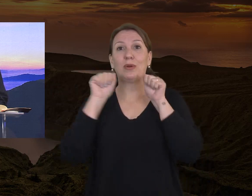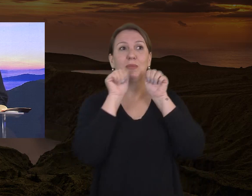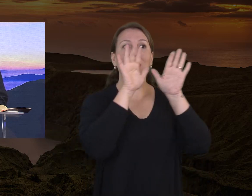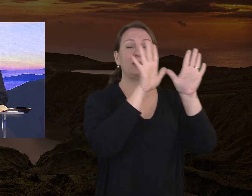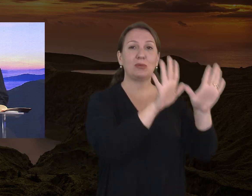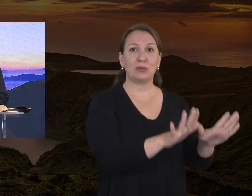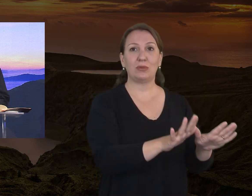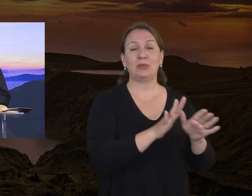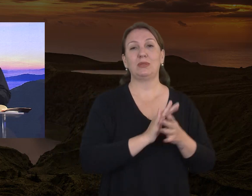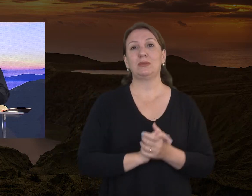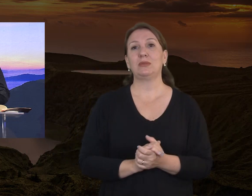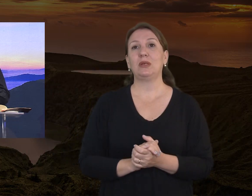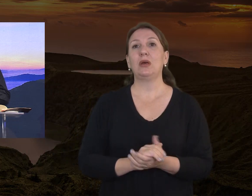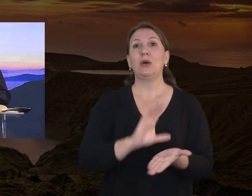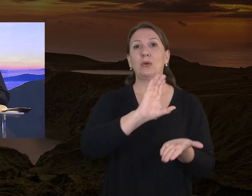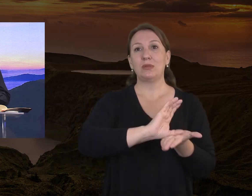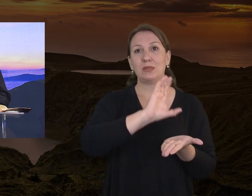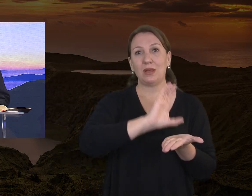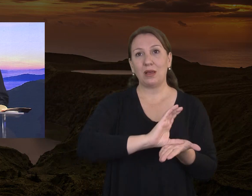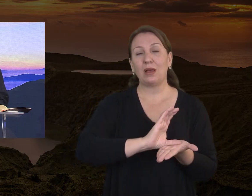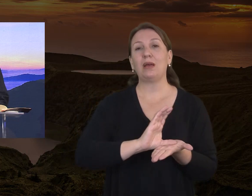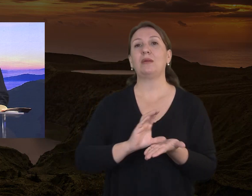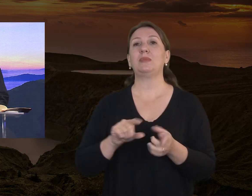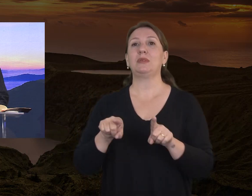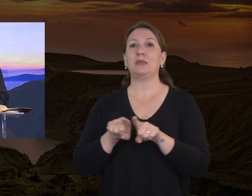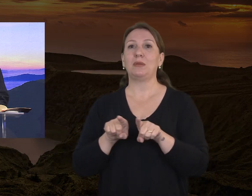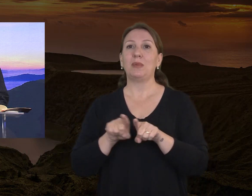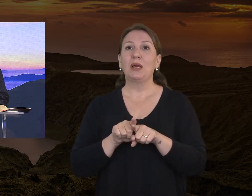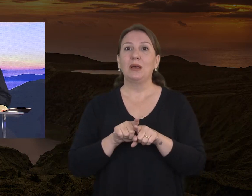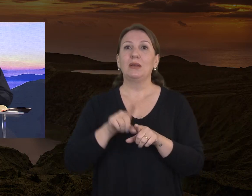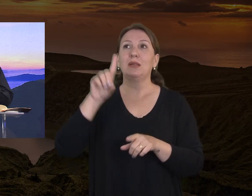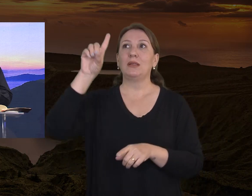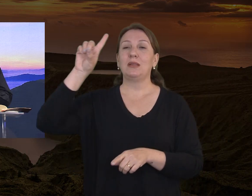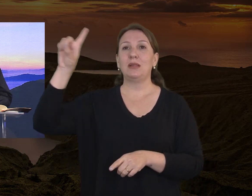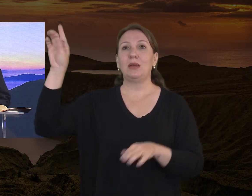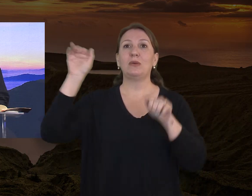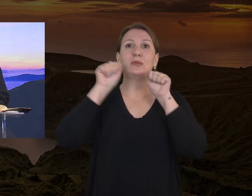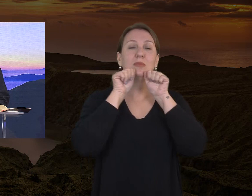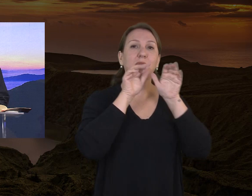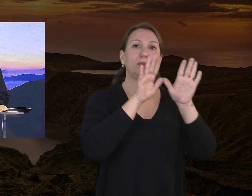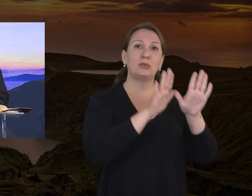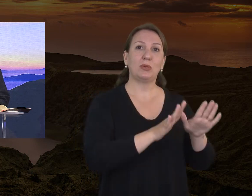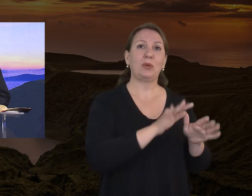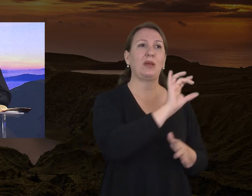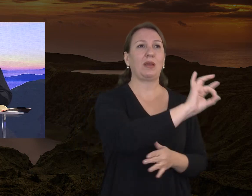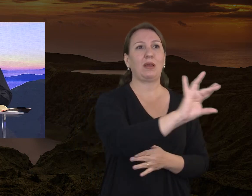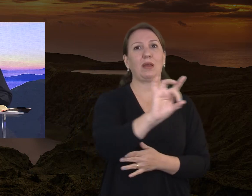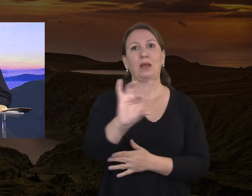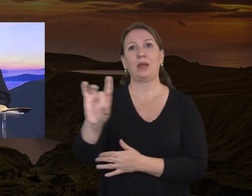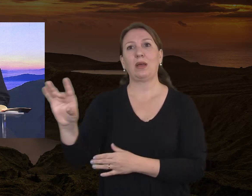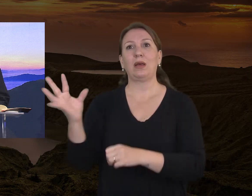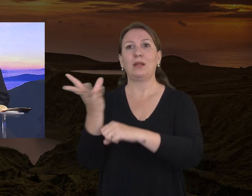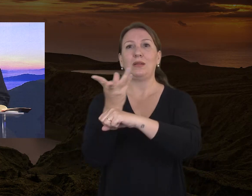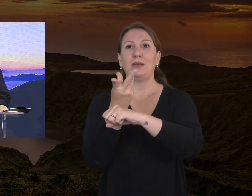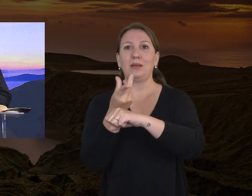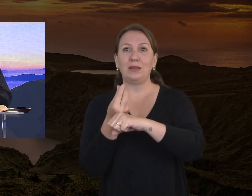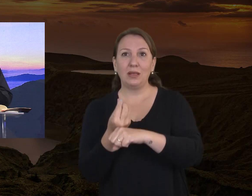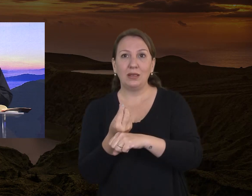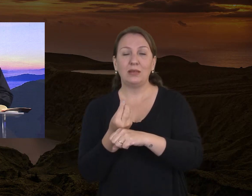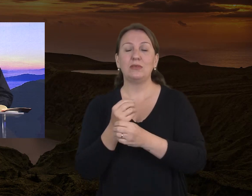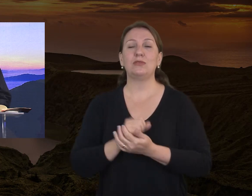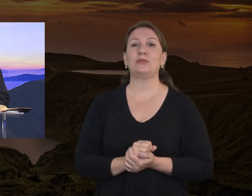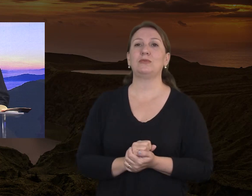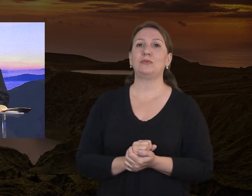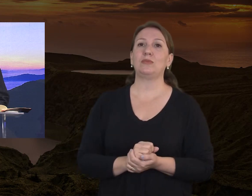também abençoe, né, o CEAP, os CEAPistas, e abençoe cada igreja, os grupos familiares.